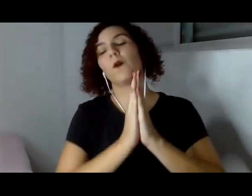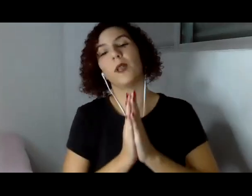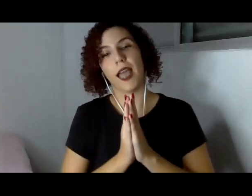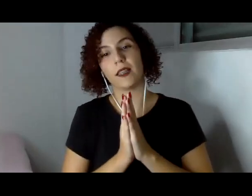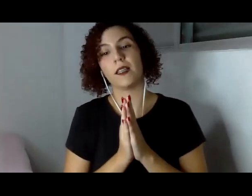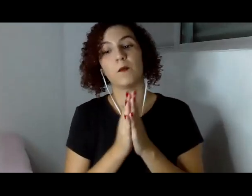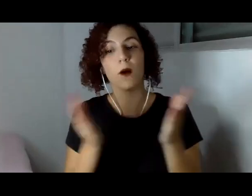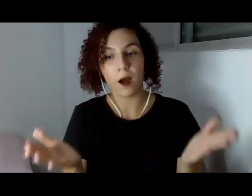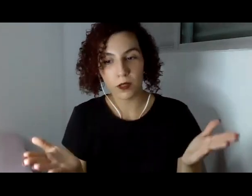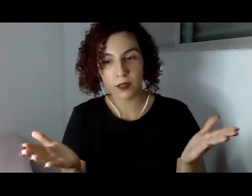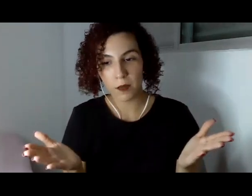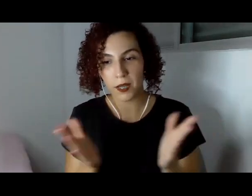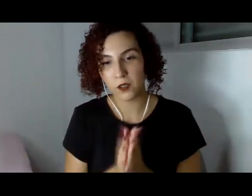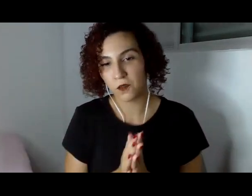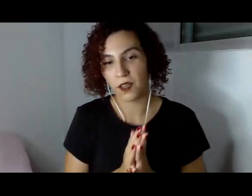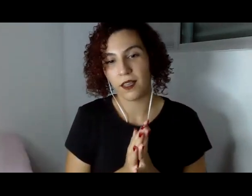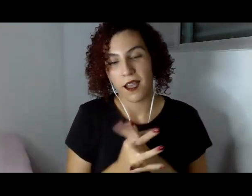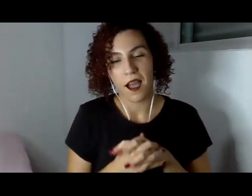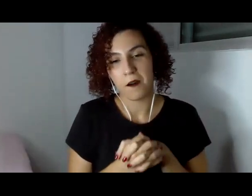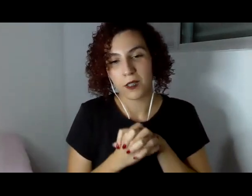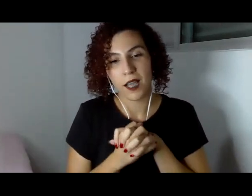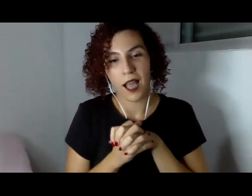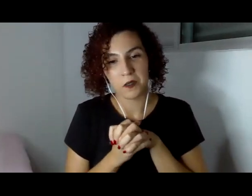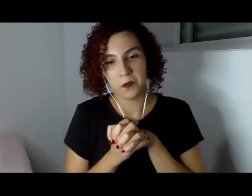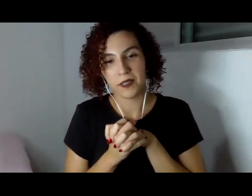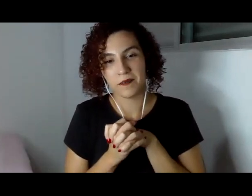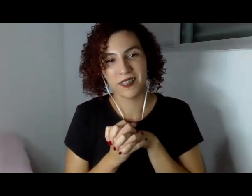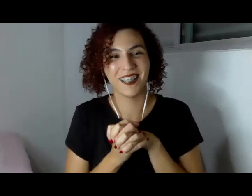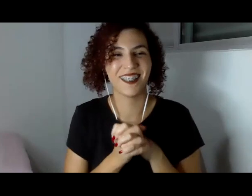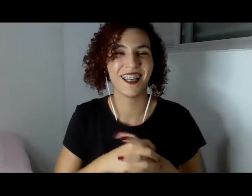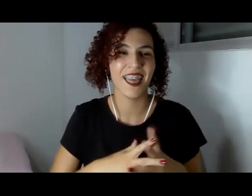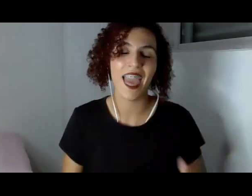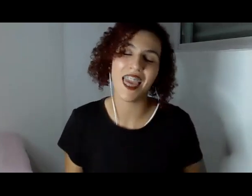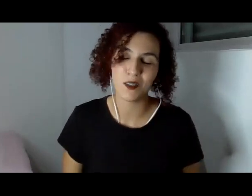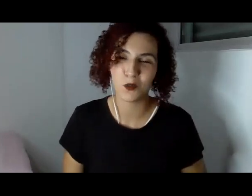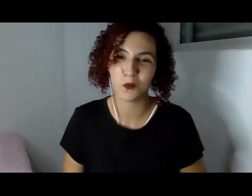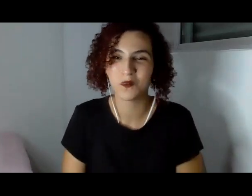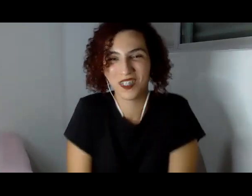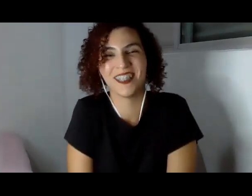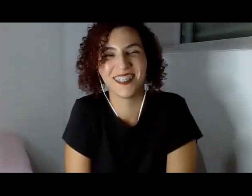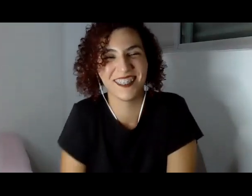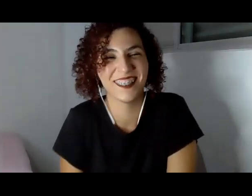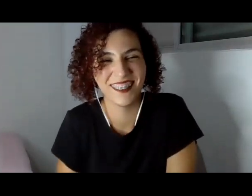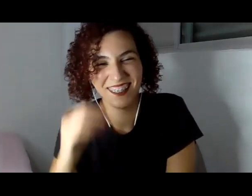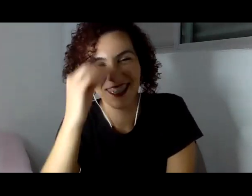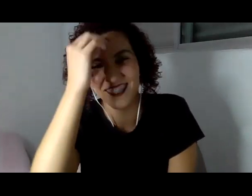muitíssimo obrigada. E boa aula, né, para quem tiver aula agora. É isso.